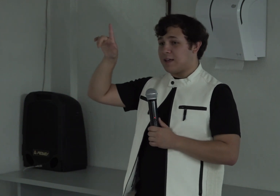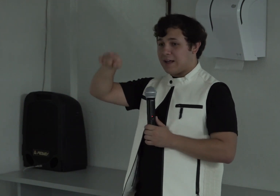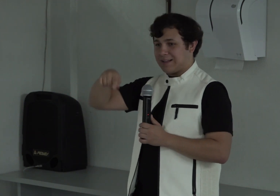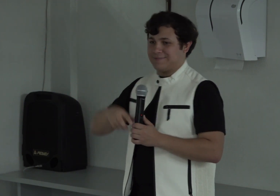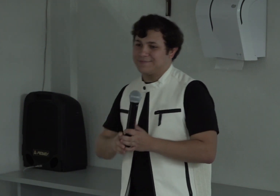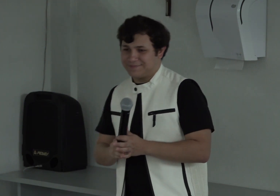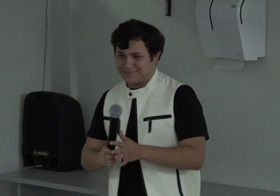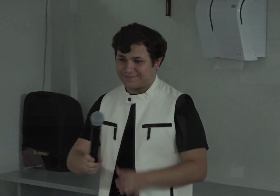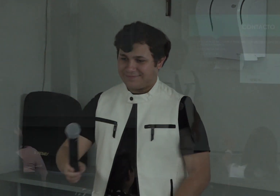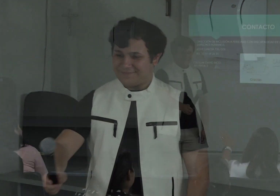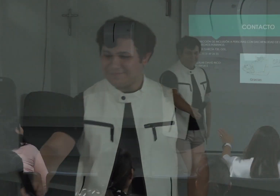Acá.